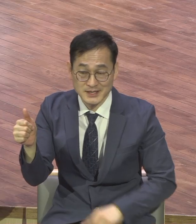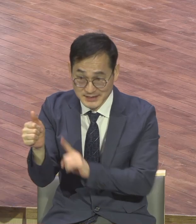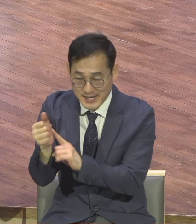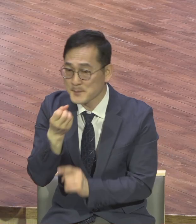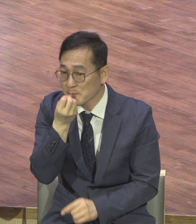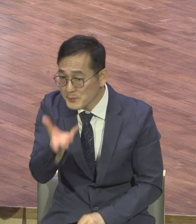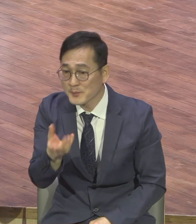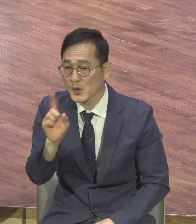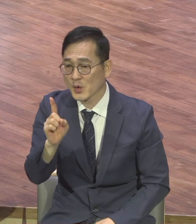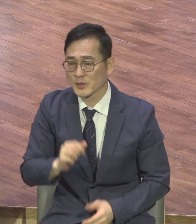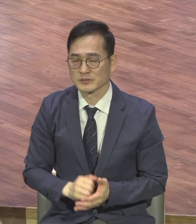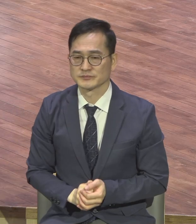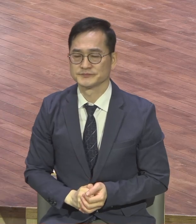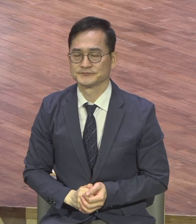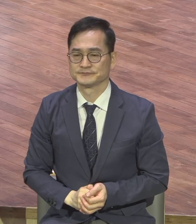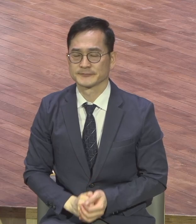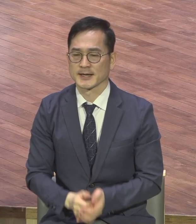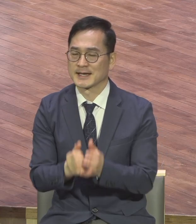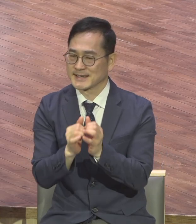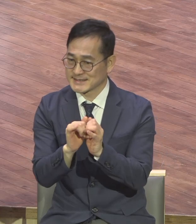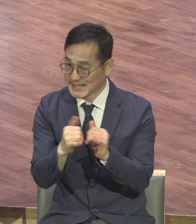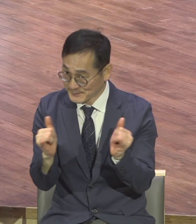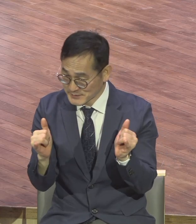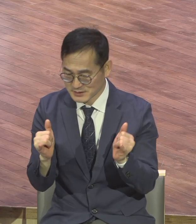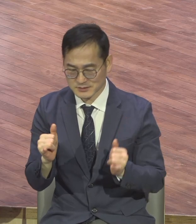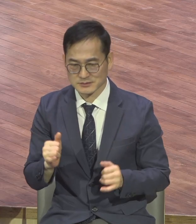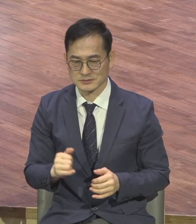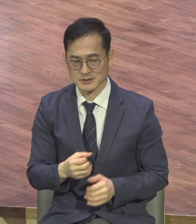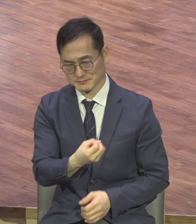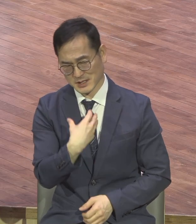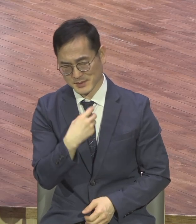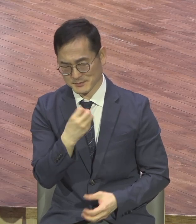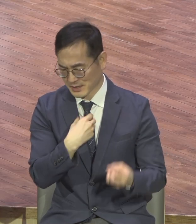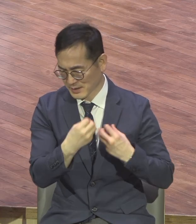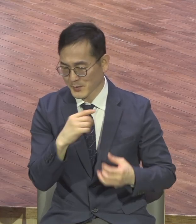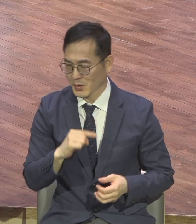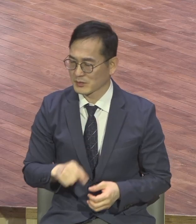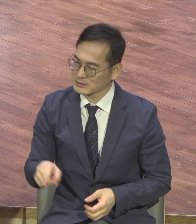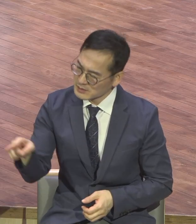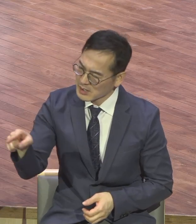했습니다. 사람들은 내가 아프리카에서